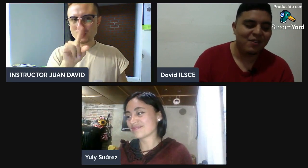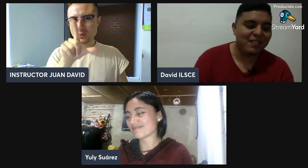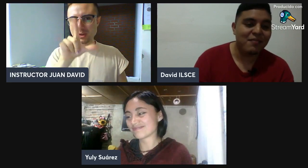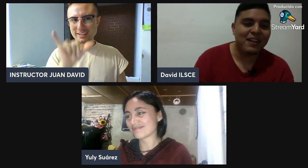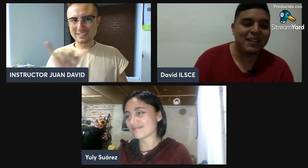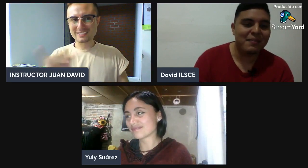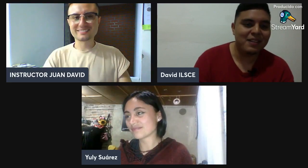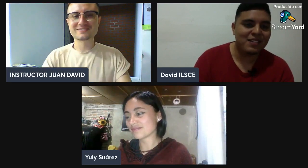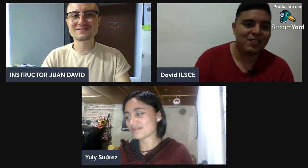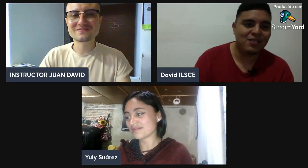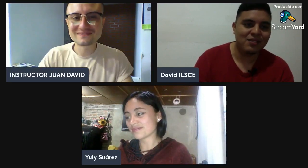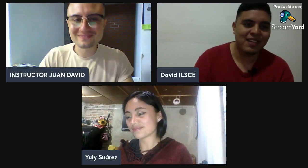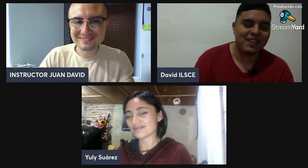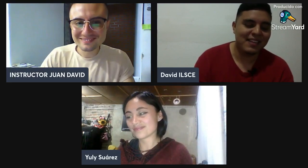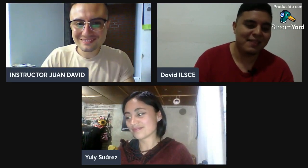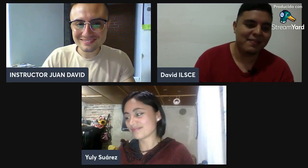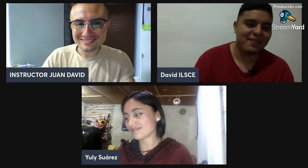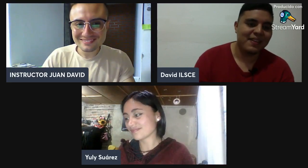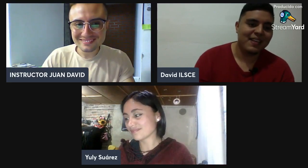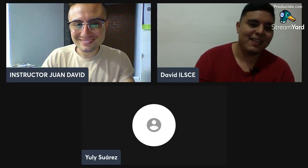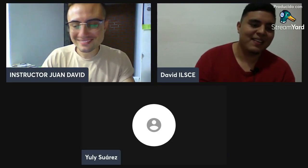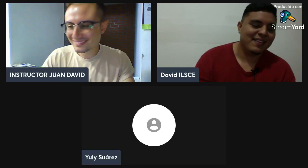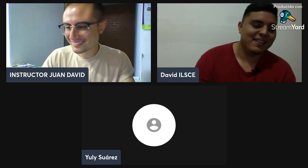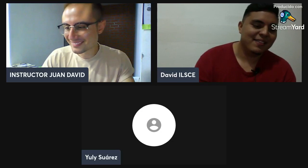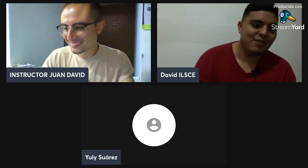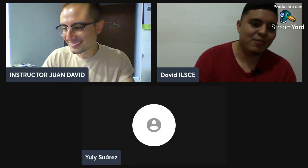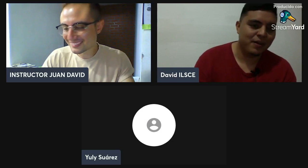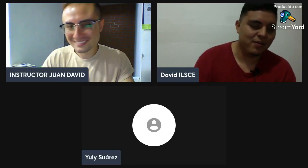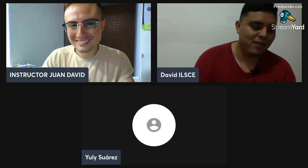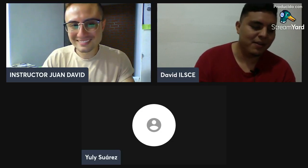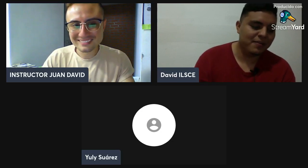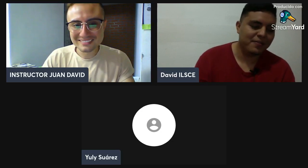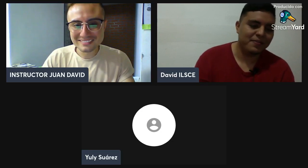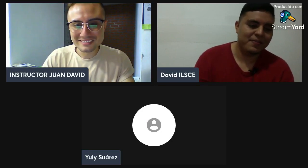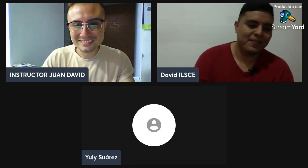Nos hacen falta más chicos, entren. Súper Julie.